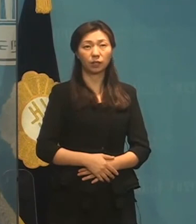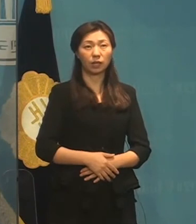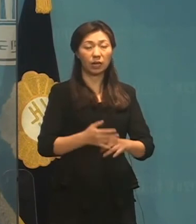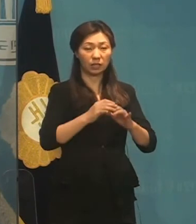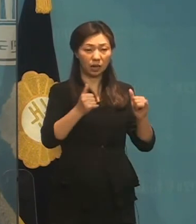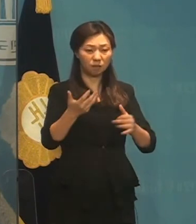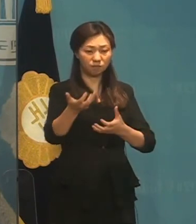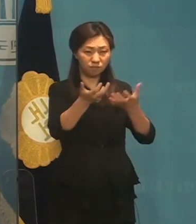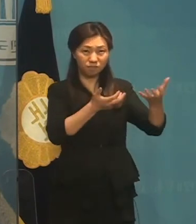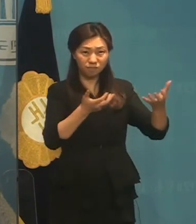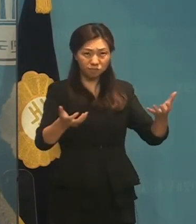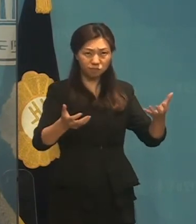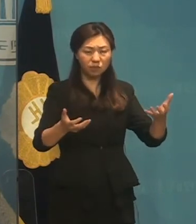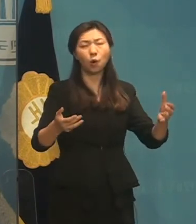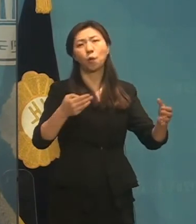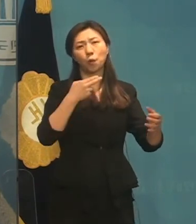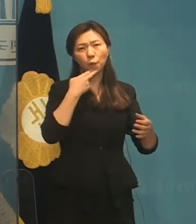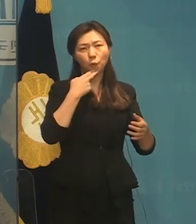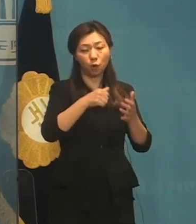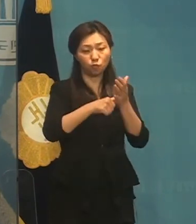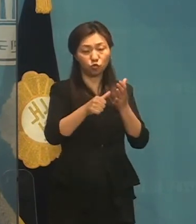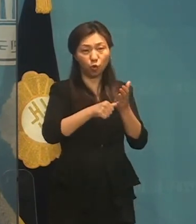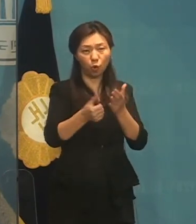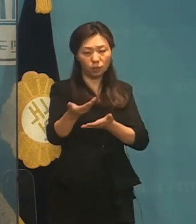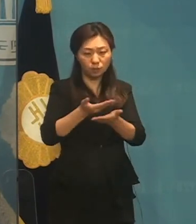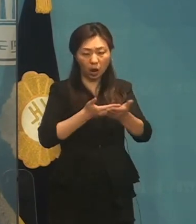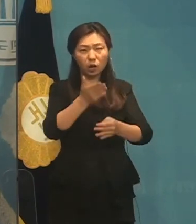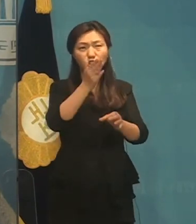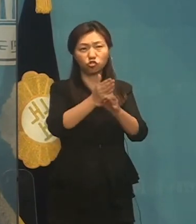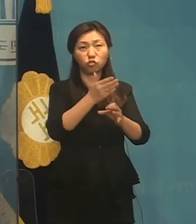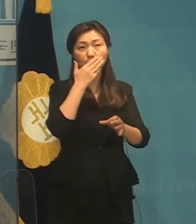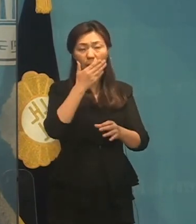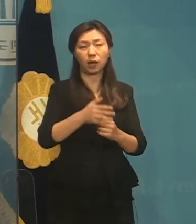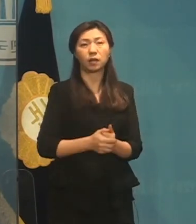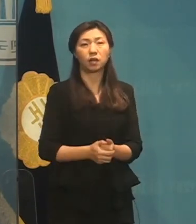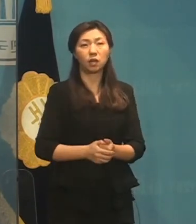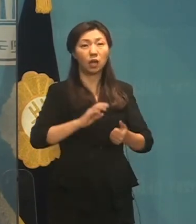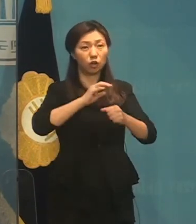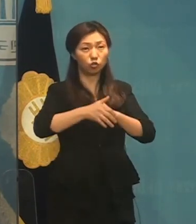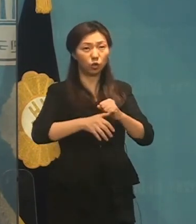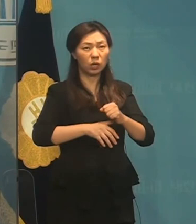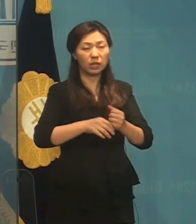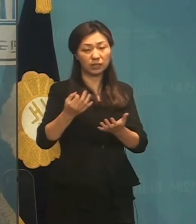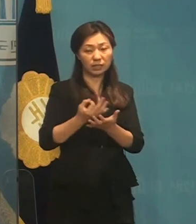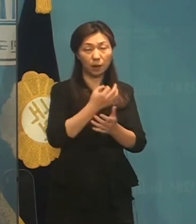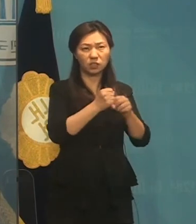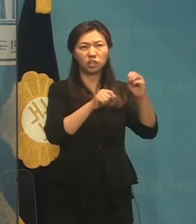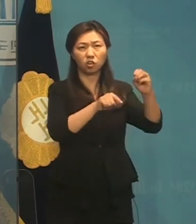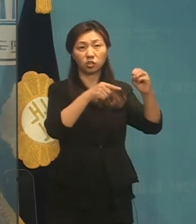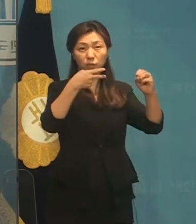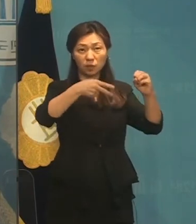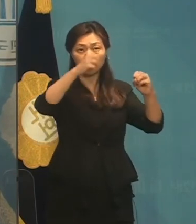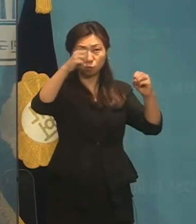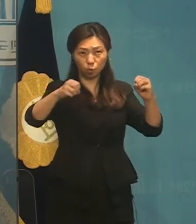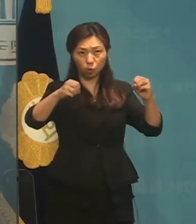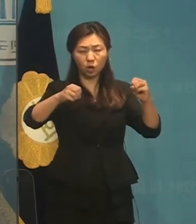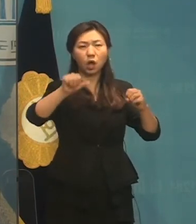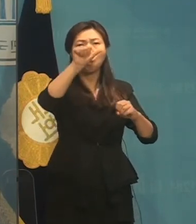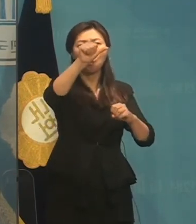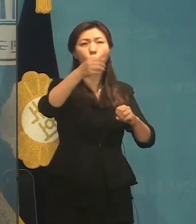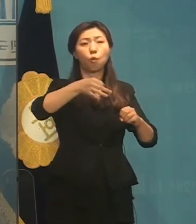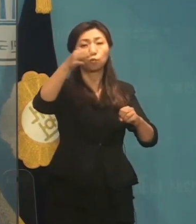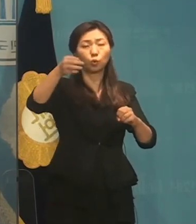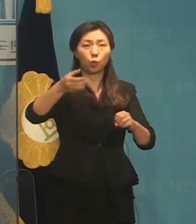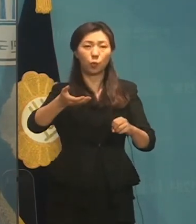2억 명의 관광과 물류 중심이 될 수 있습니다. 국내 총생산의 2.5%인 도내 총산을 5%로 높일